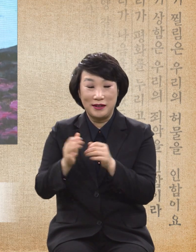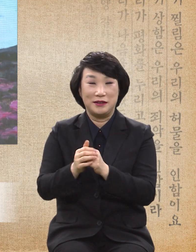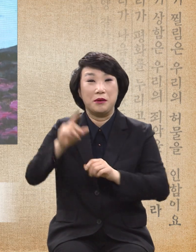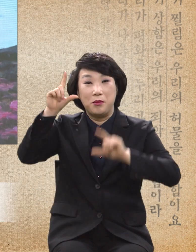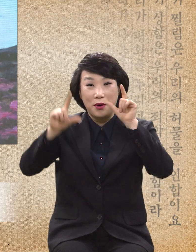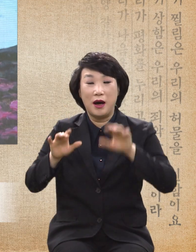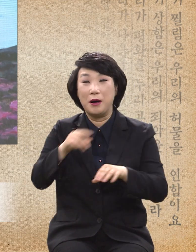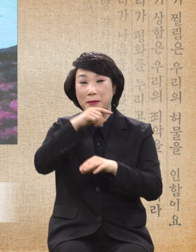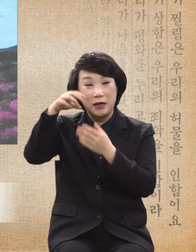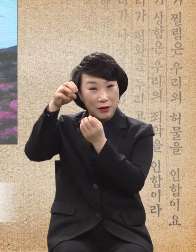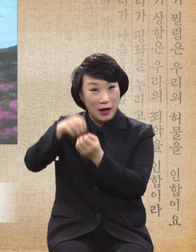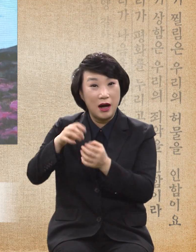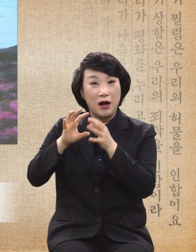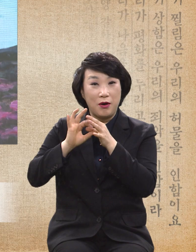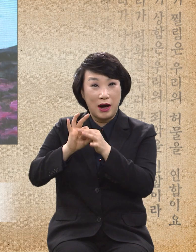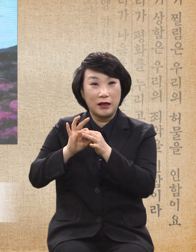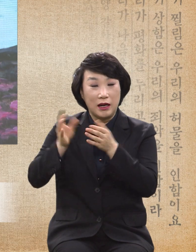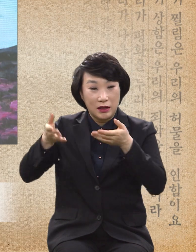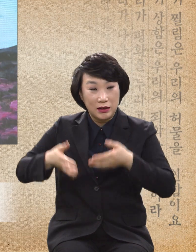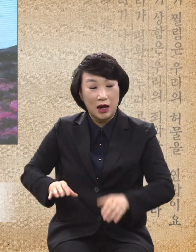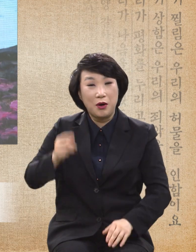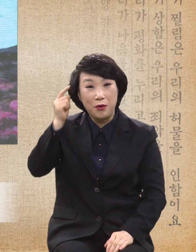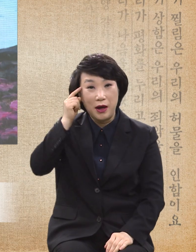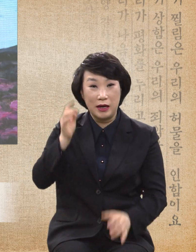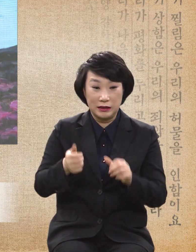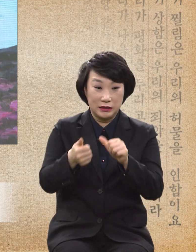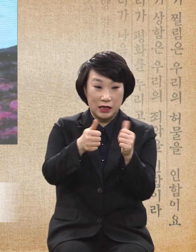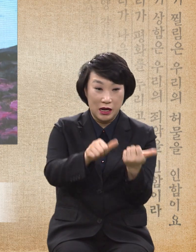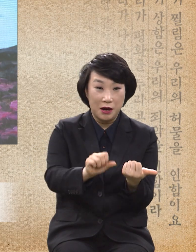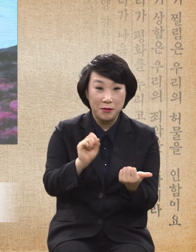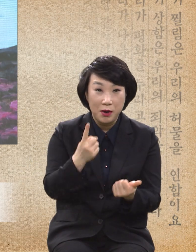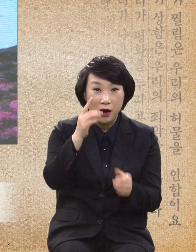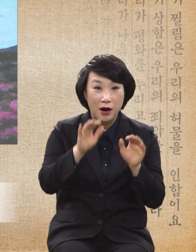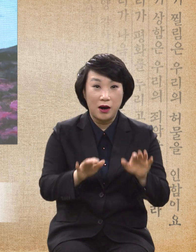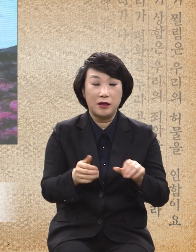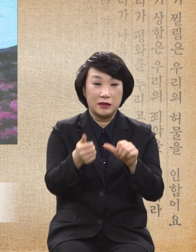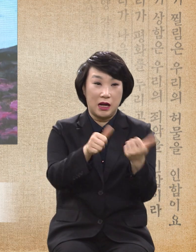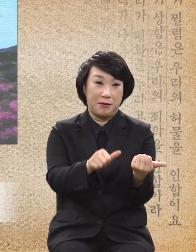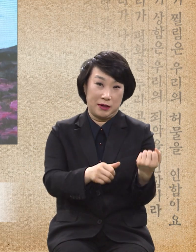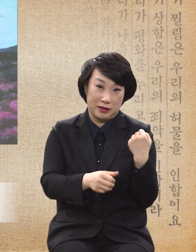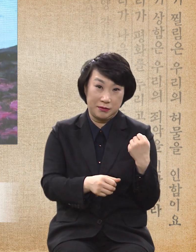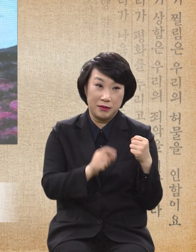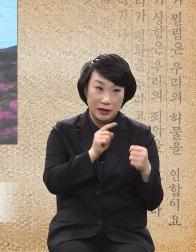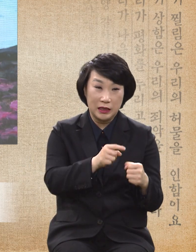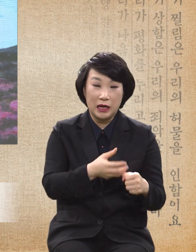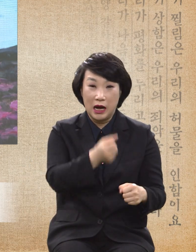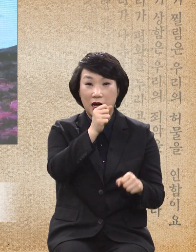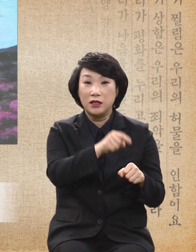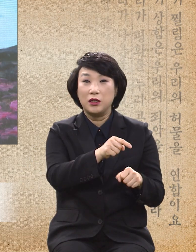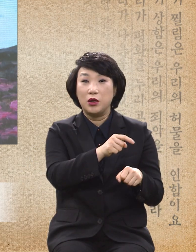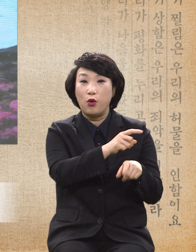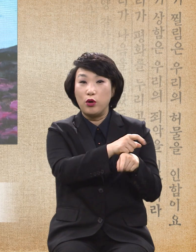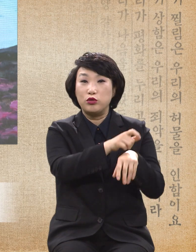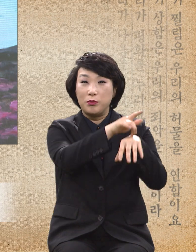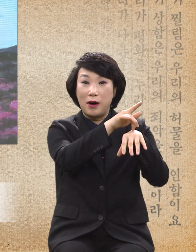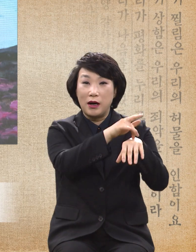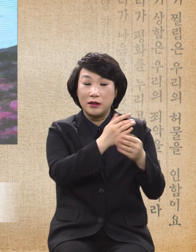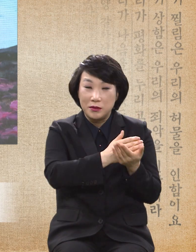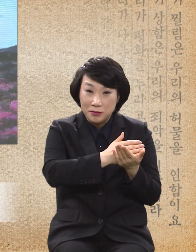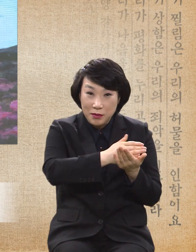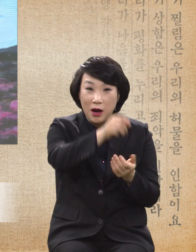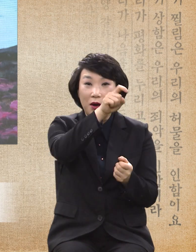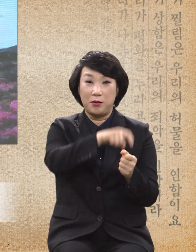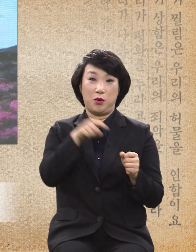한 문양으로 혈육에 속하심은 사망으로 말미암아 사망의 세력을 잡은 자